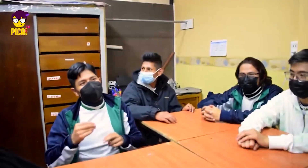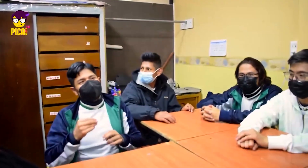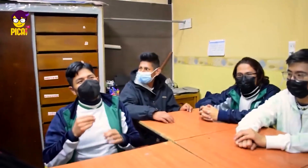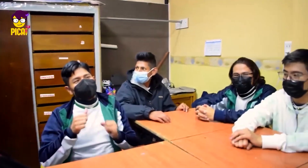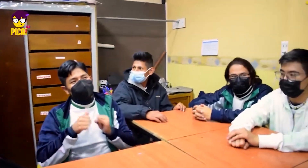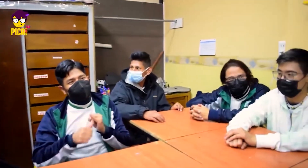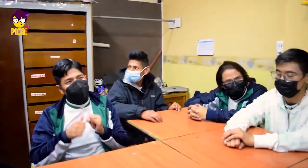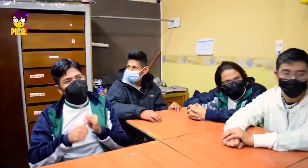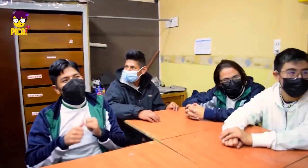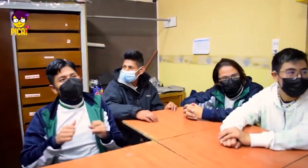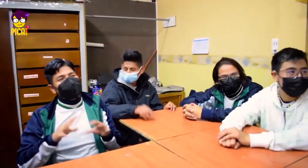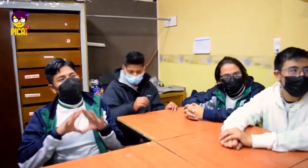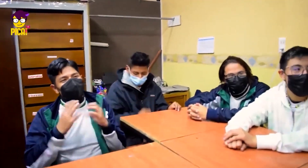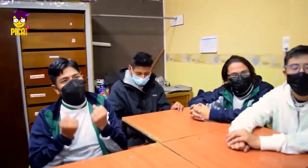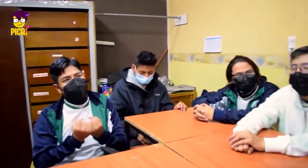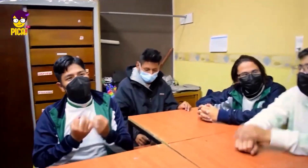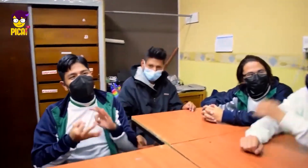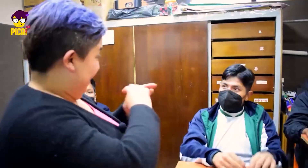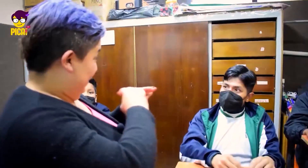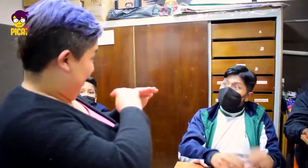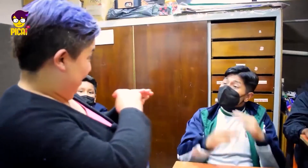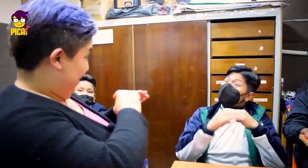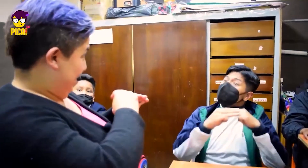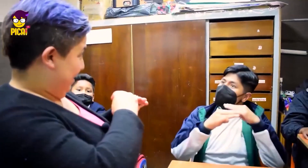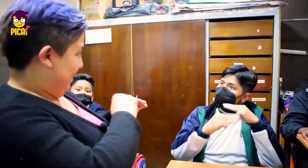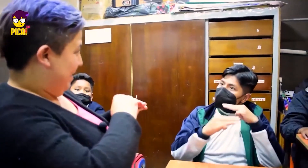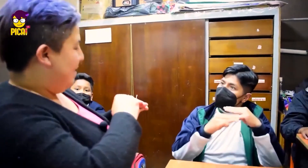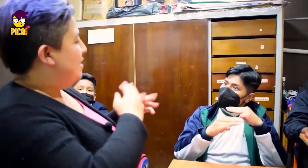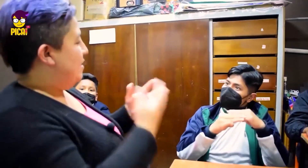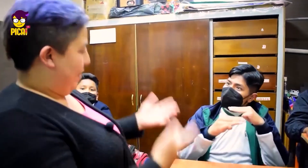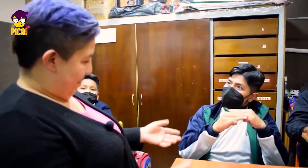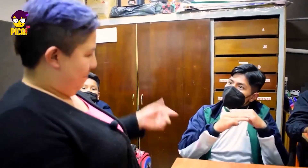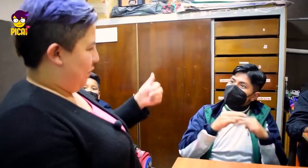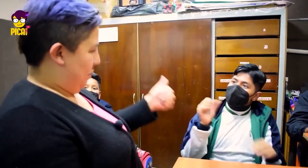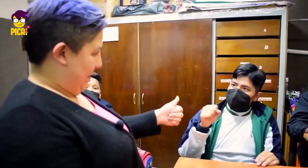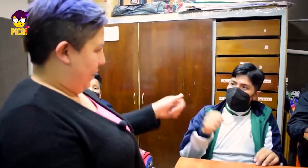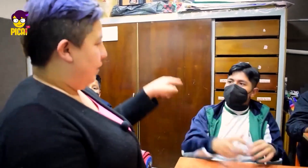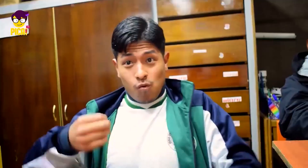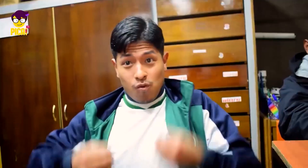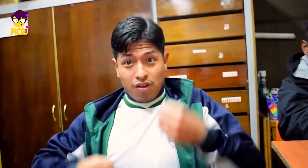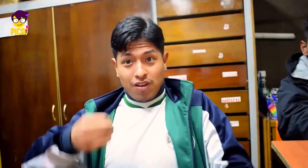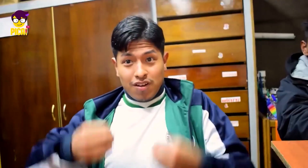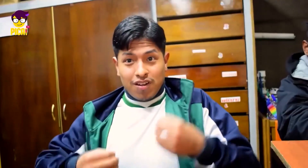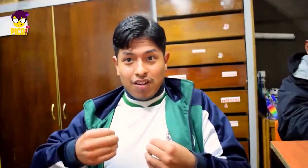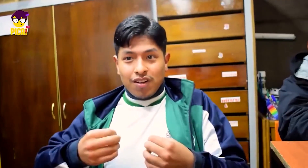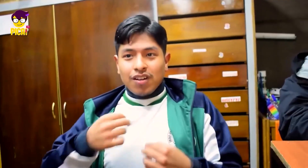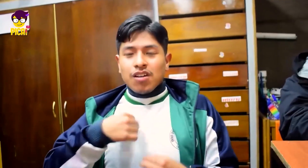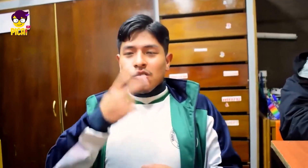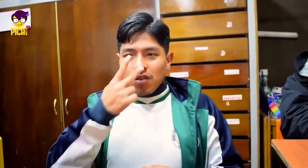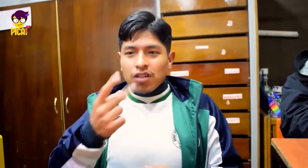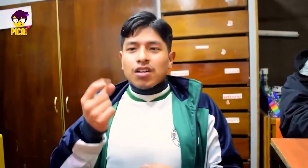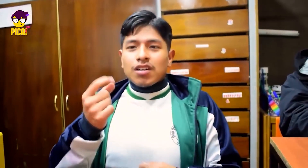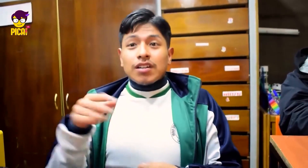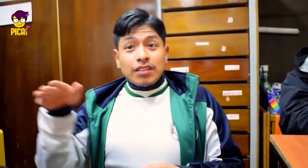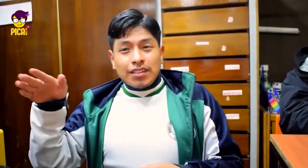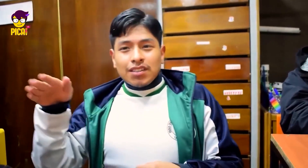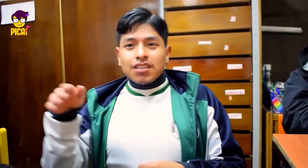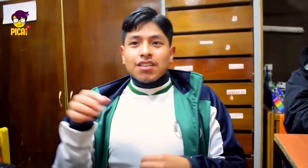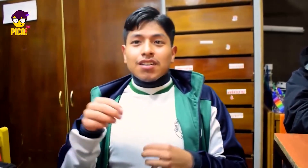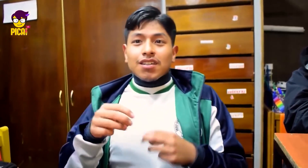generalmente las personas son oyentes, tengo que tener mucha paciencia porque como soy sordo no puedo decirle al conductor dónde